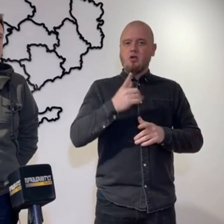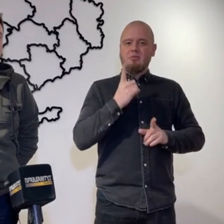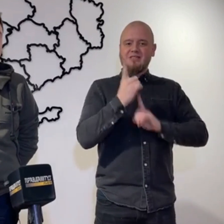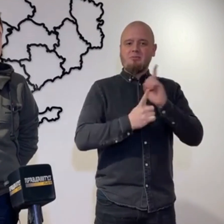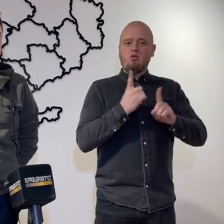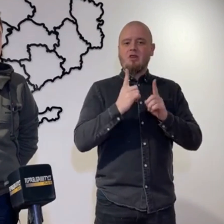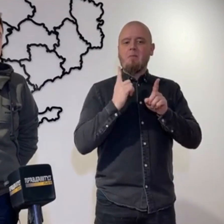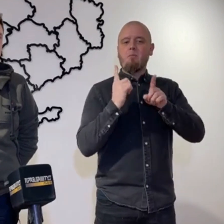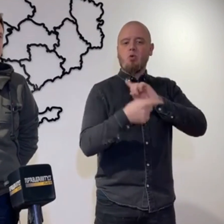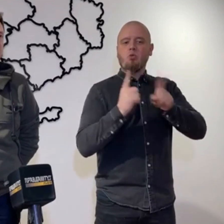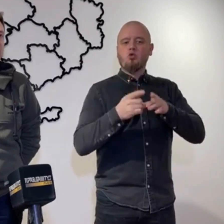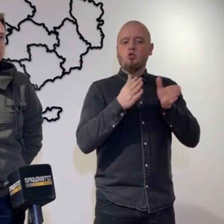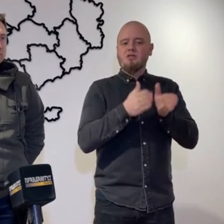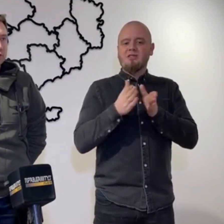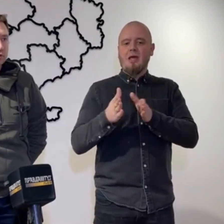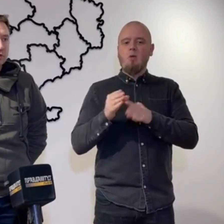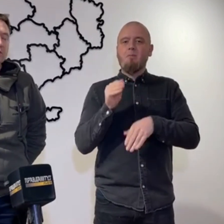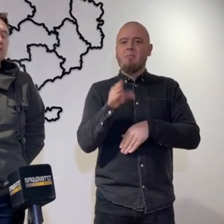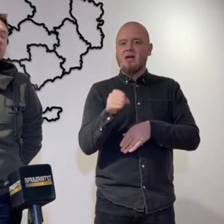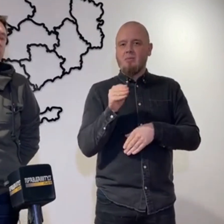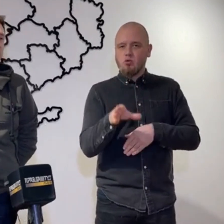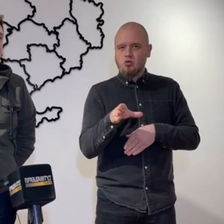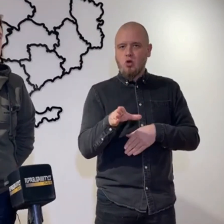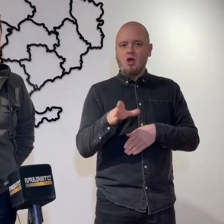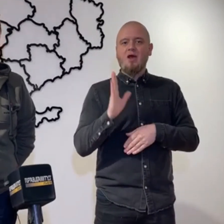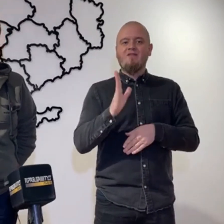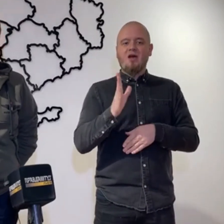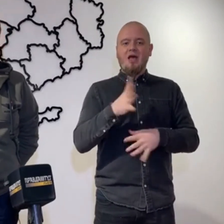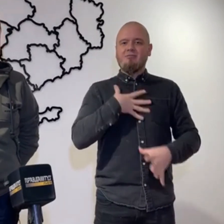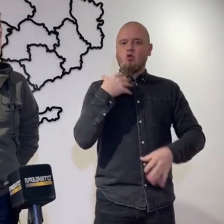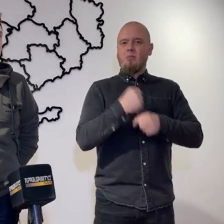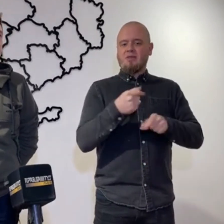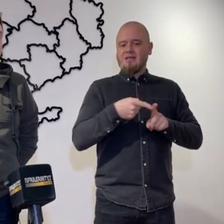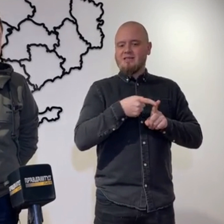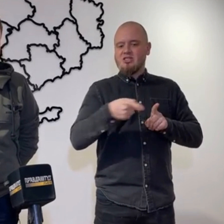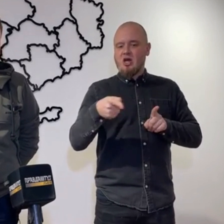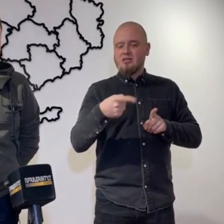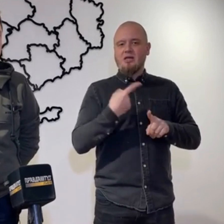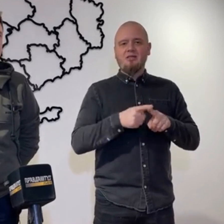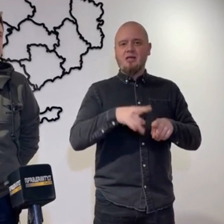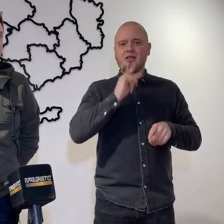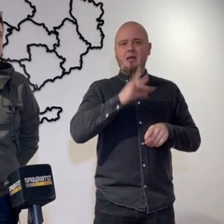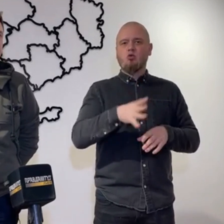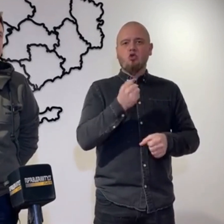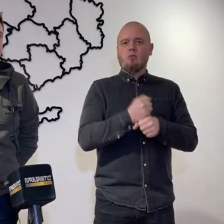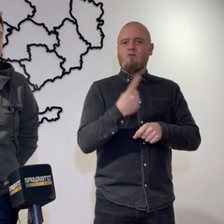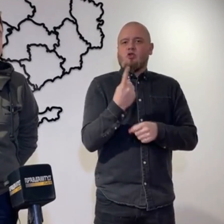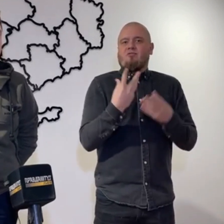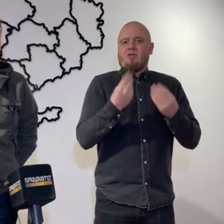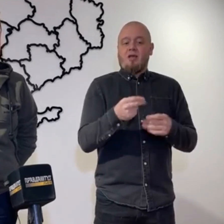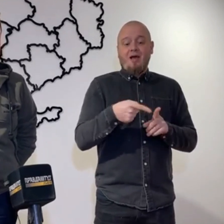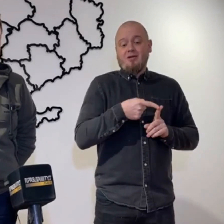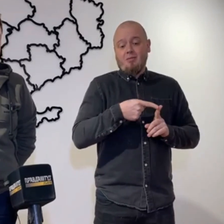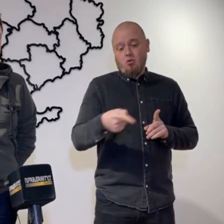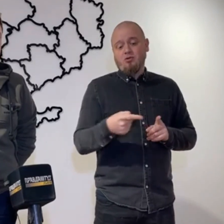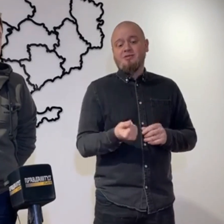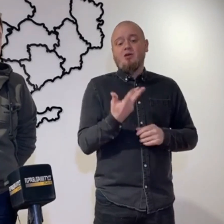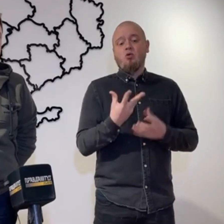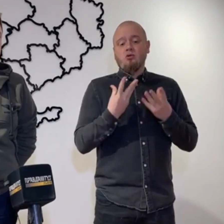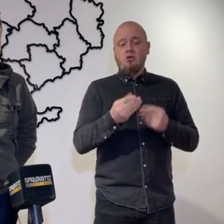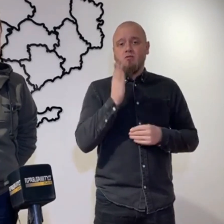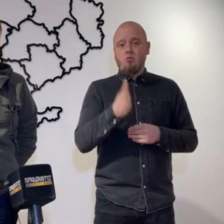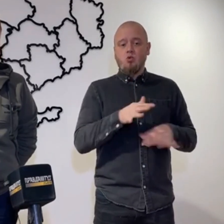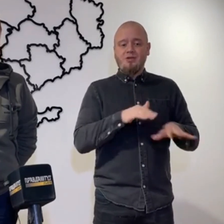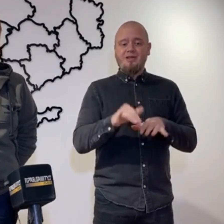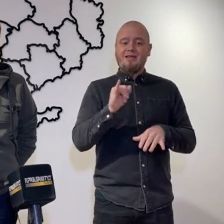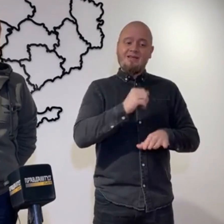пропускну систему перепусток в комендантський час. Це не буде зроблено в один день, але на протязі кількох днів будуть